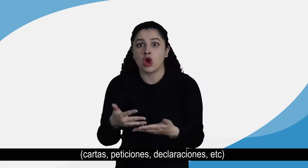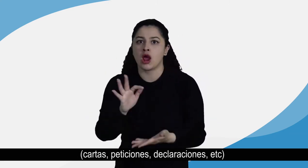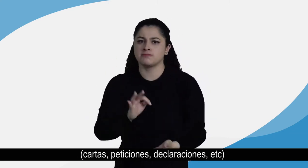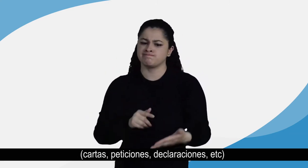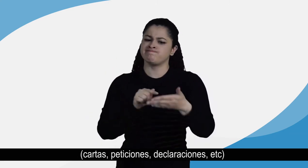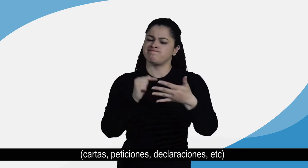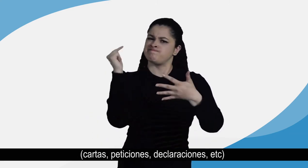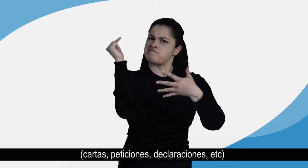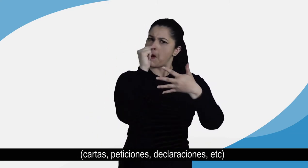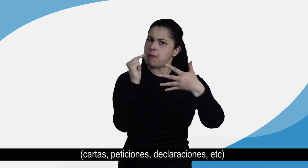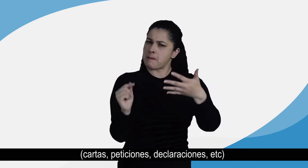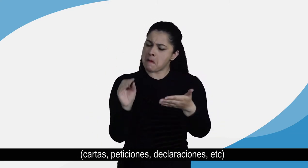declaraciones, etc.